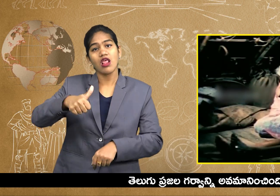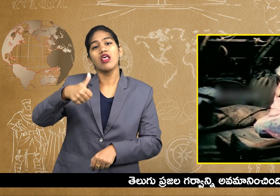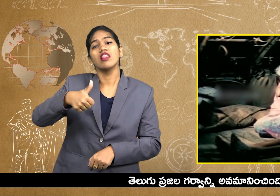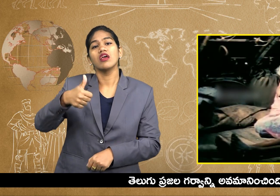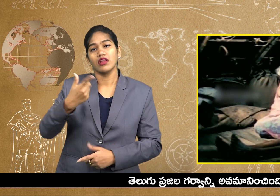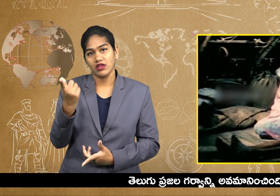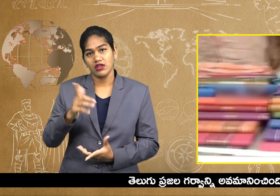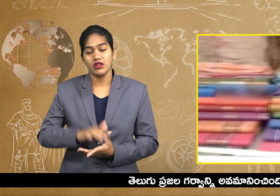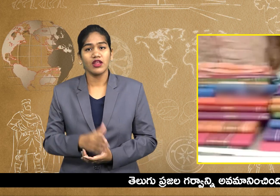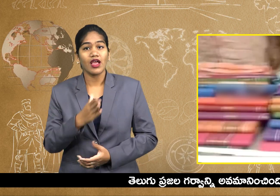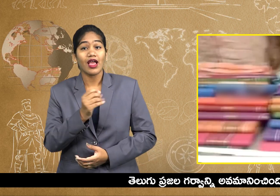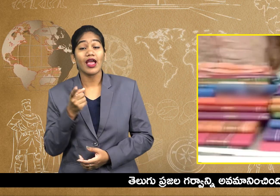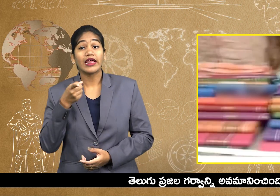అవమానించింది.